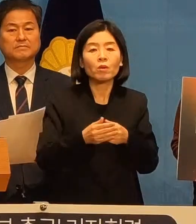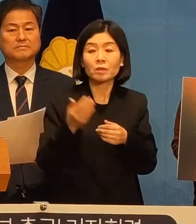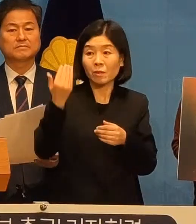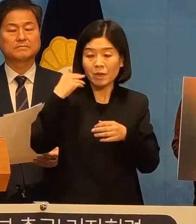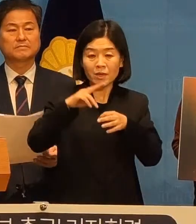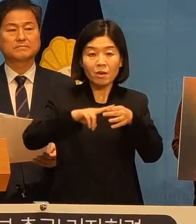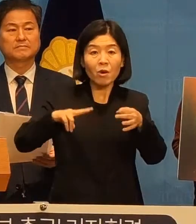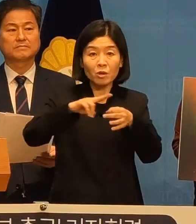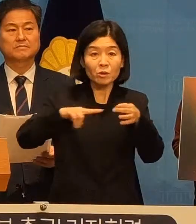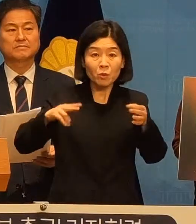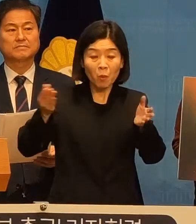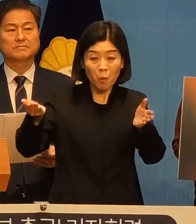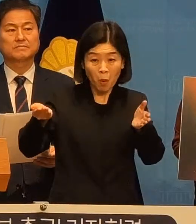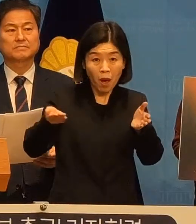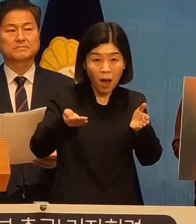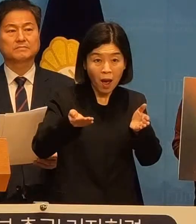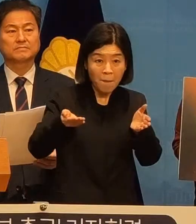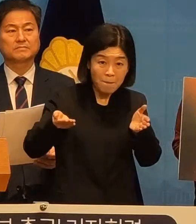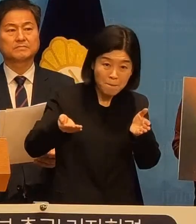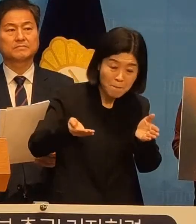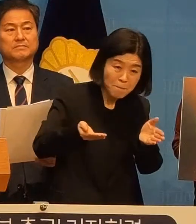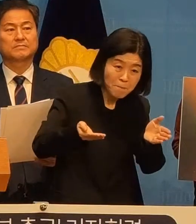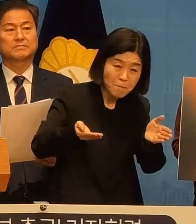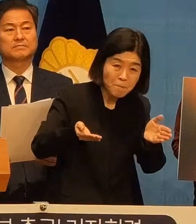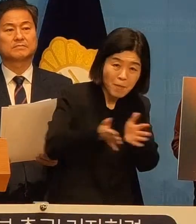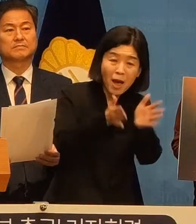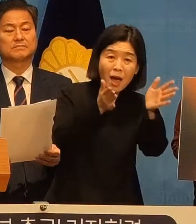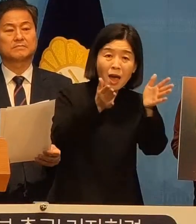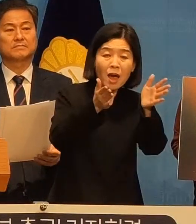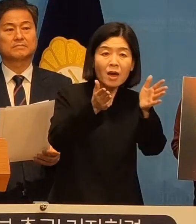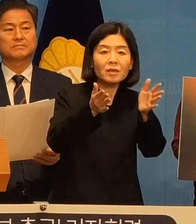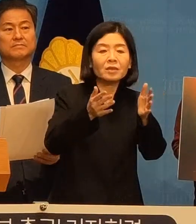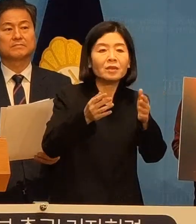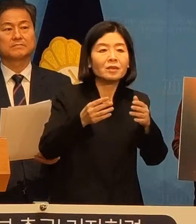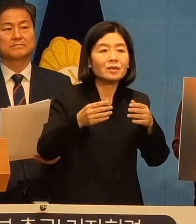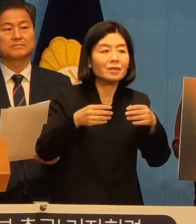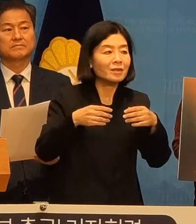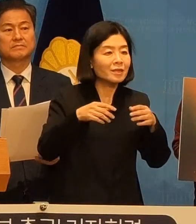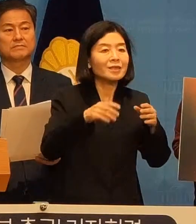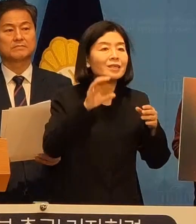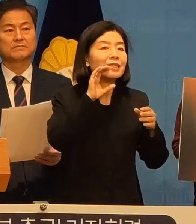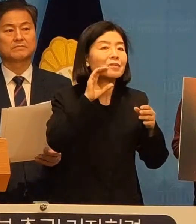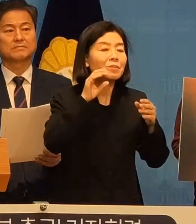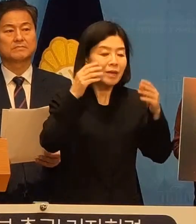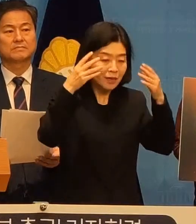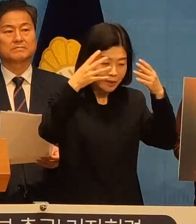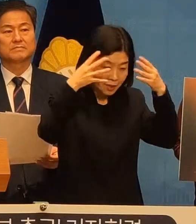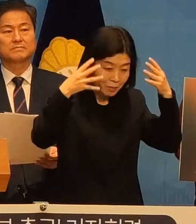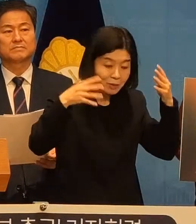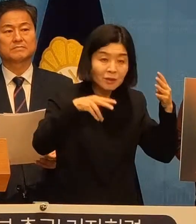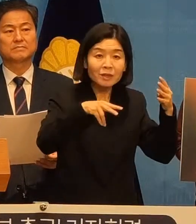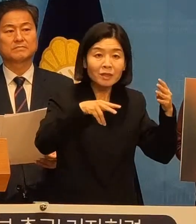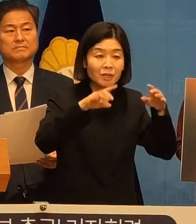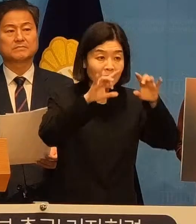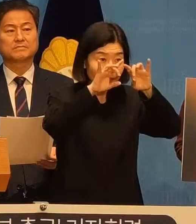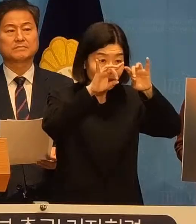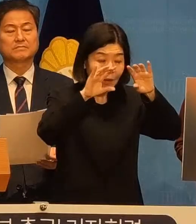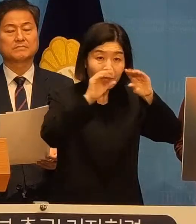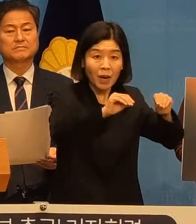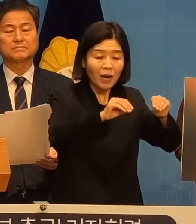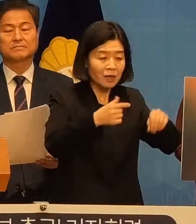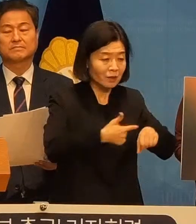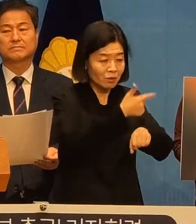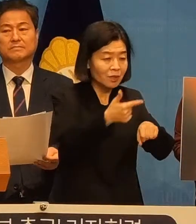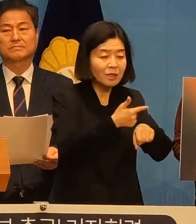선착장에 들이받아가지고 거기에 있는 스타벅스가 6시간이나 불이 꺼져 있었다고요? 그런